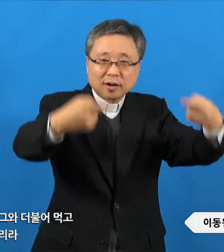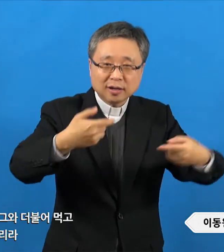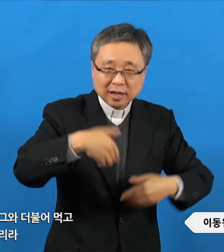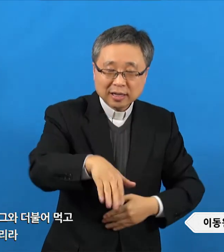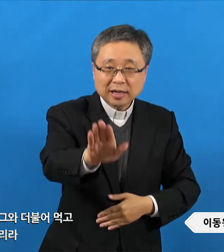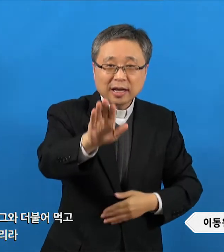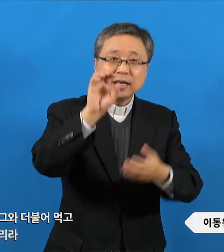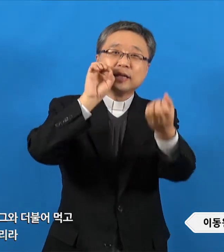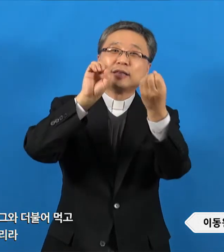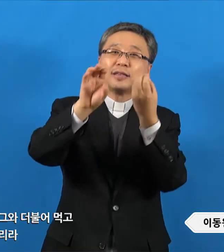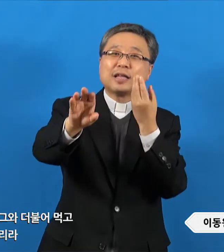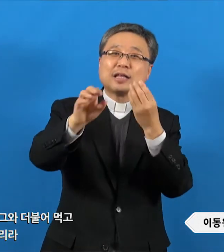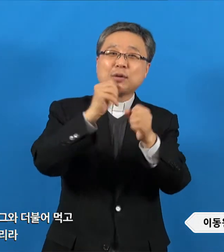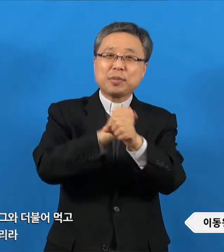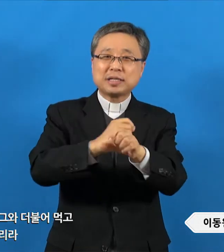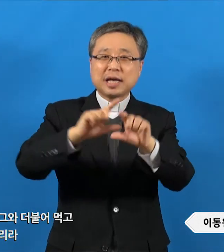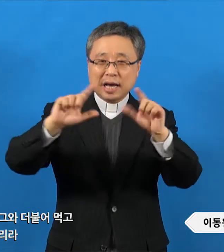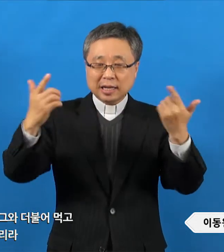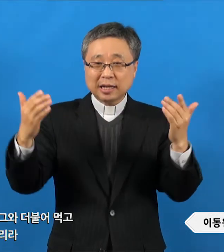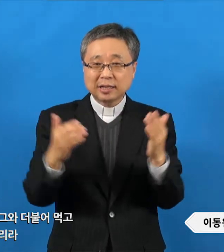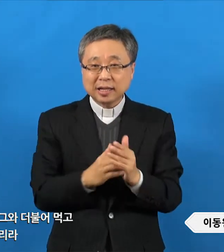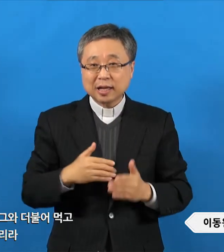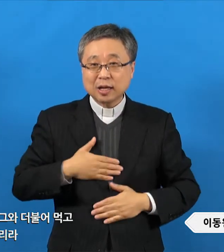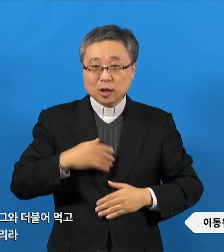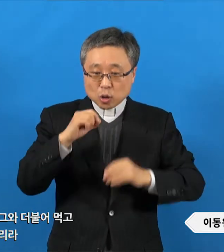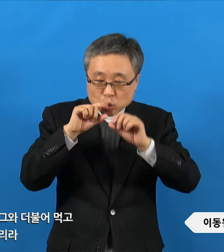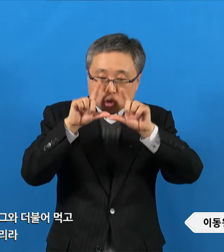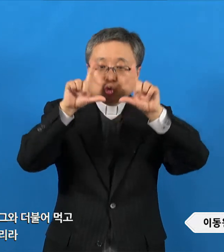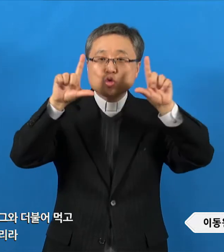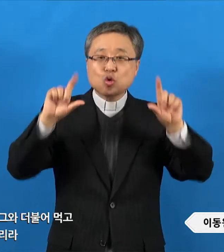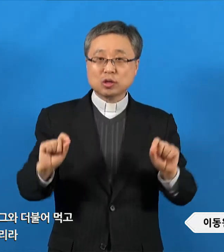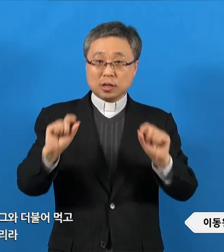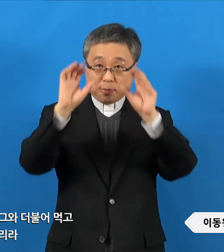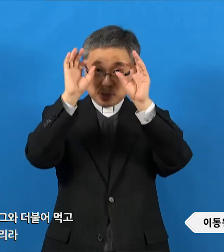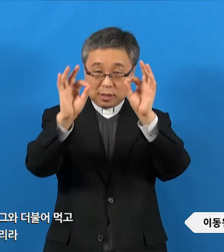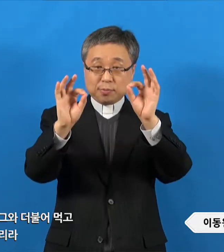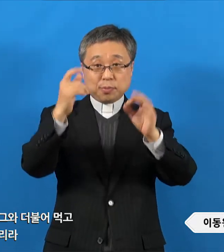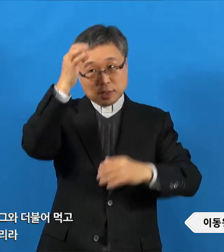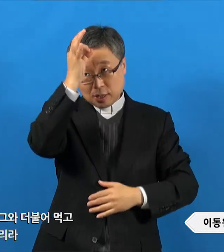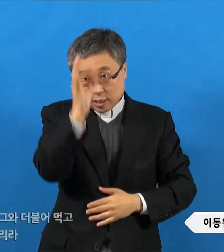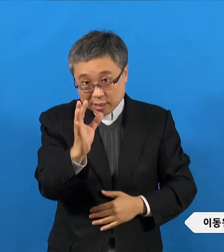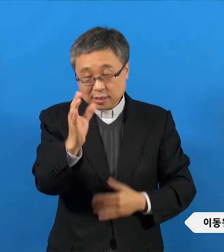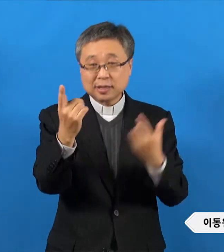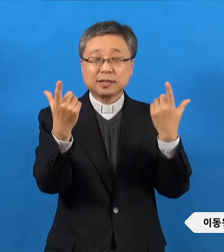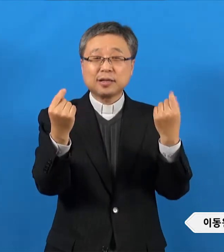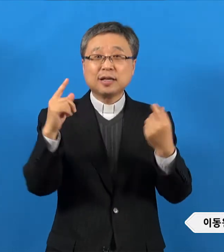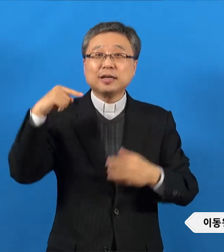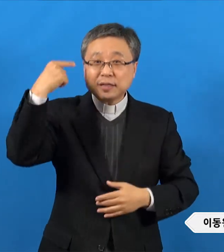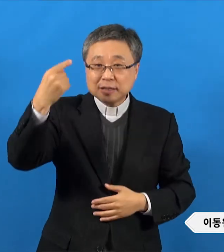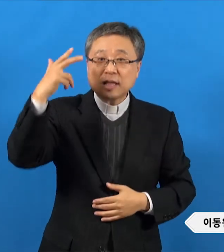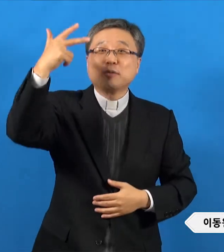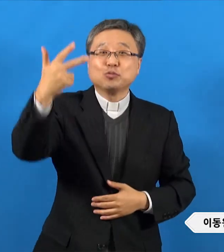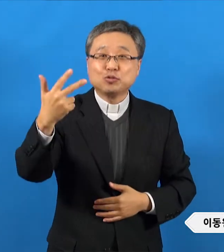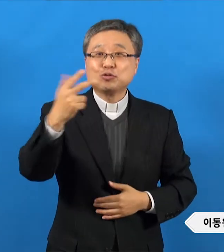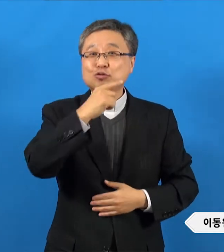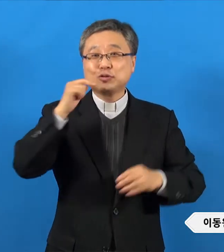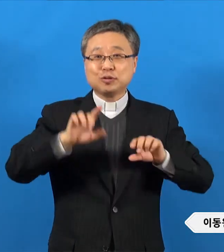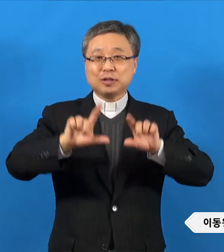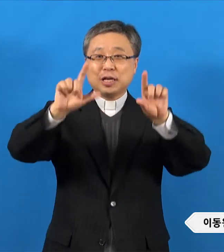대답을 안 했다 이 말이죠. 나중에 쪽지 봤을 거 아닙니까? 미안했겠죠? 그 다음 주일 교회에 나오셨어요, 그분이.